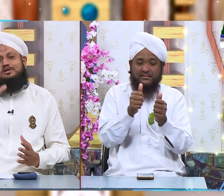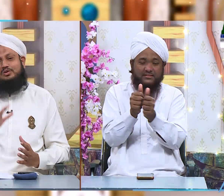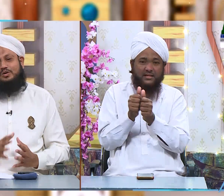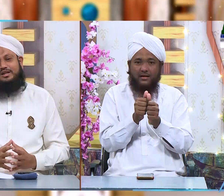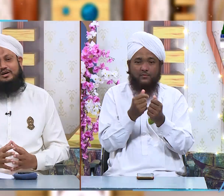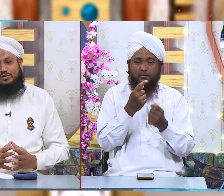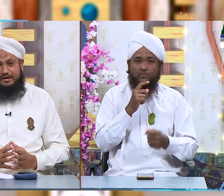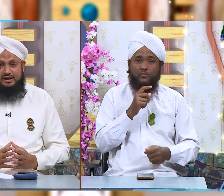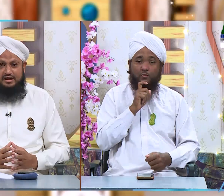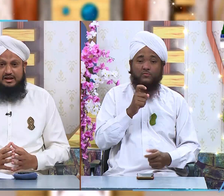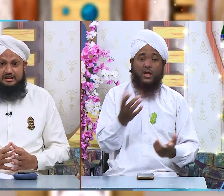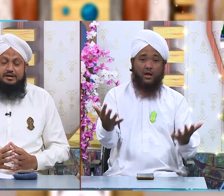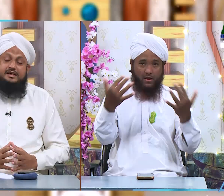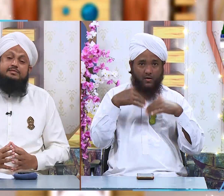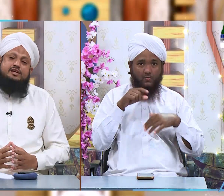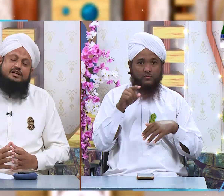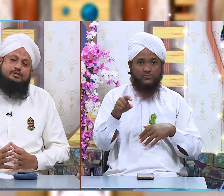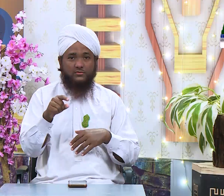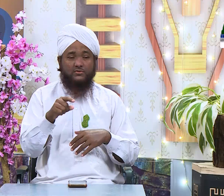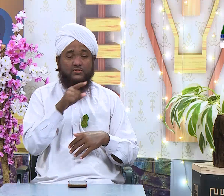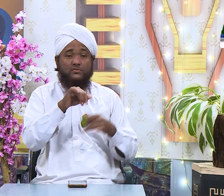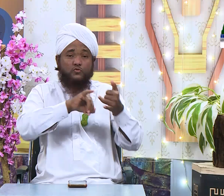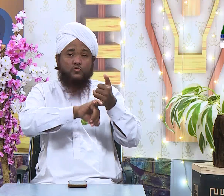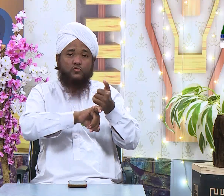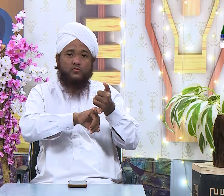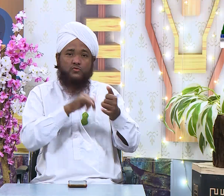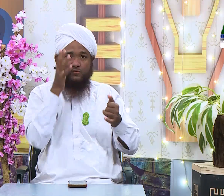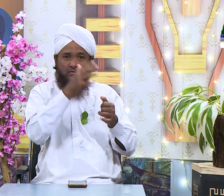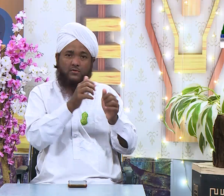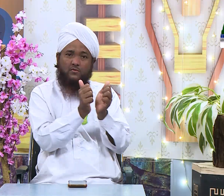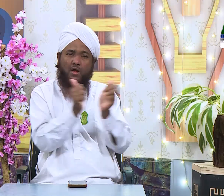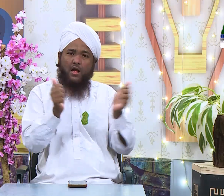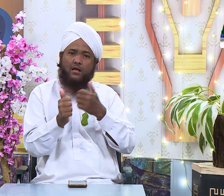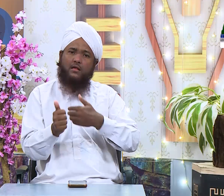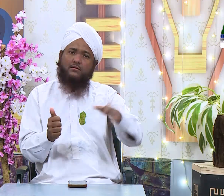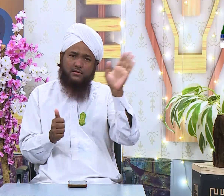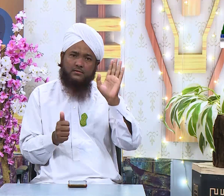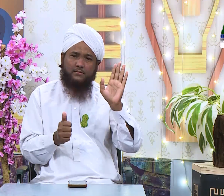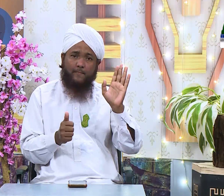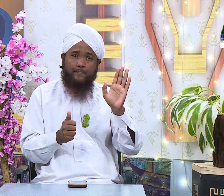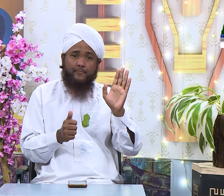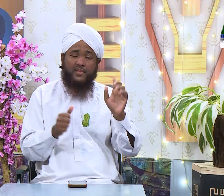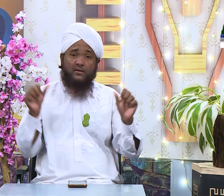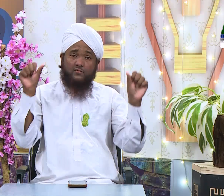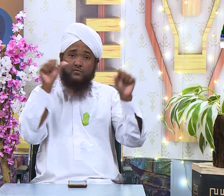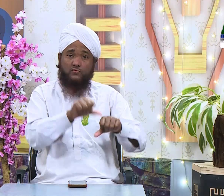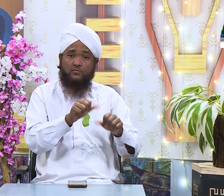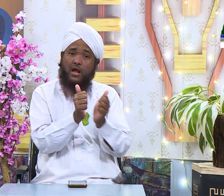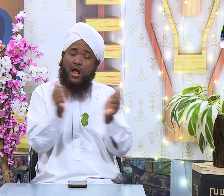دو۔ اللہ اکبر! نبی کریم صلی اللہ تعالی علیہ وسلم مجرم کو سزا نہیں دے رہے بلکہ اس کو فرما رہے ہیں آزاد کر دیا